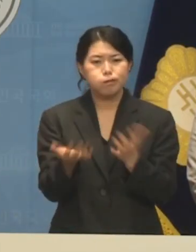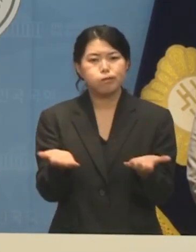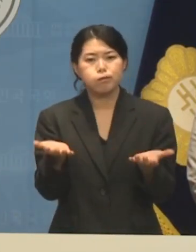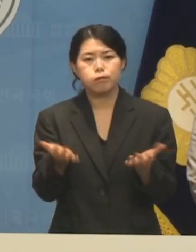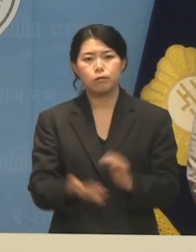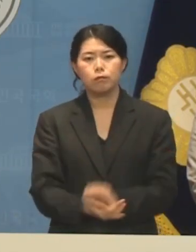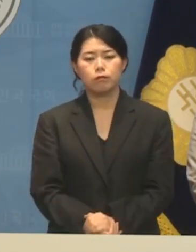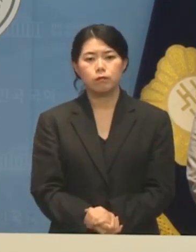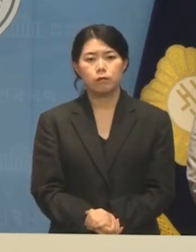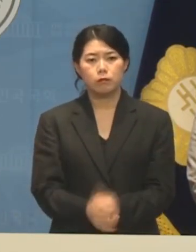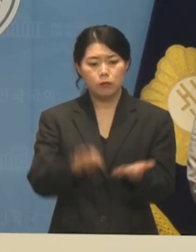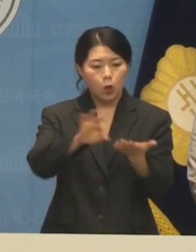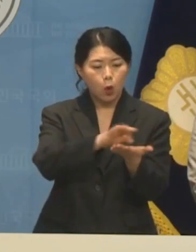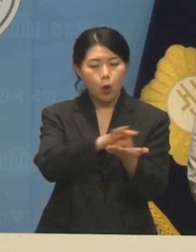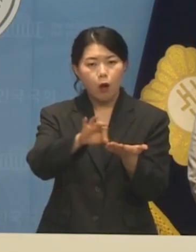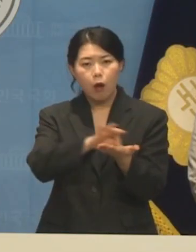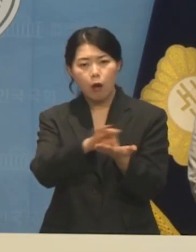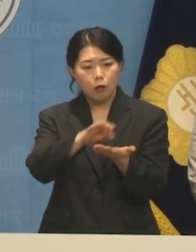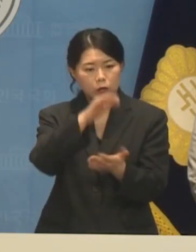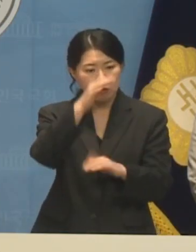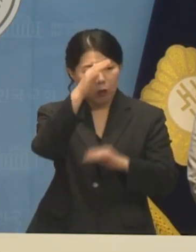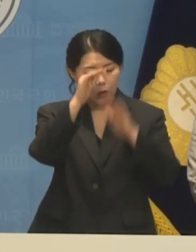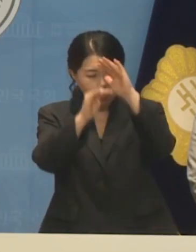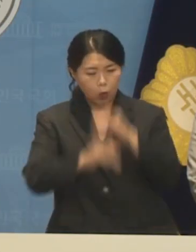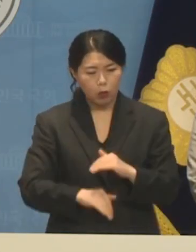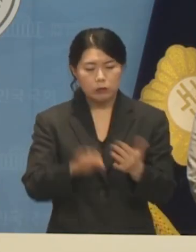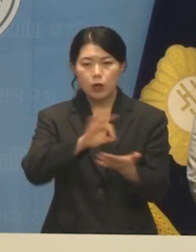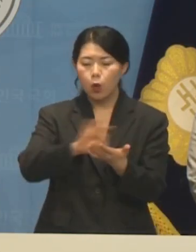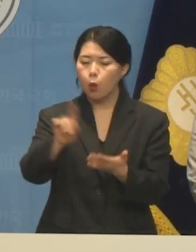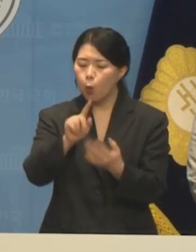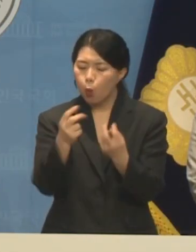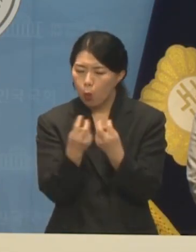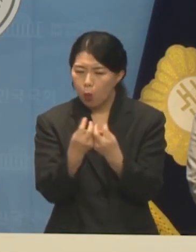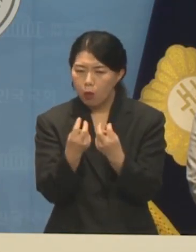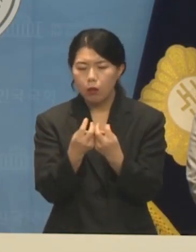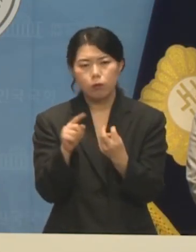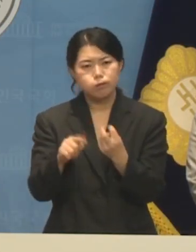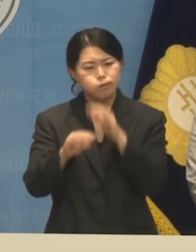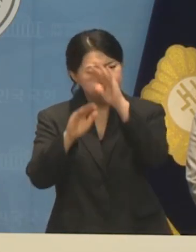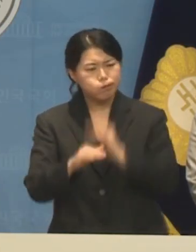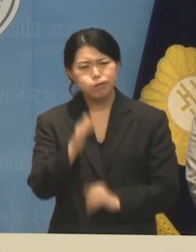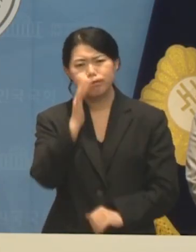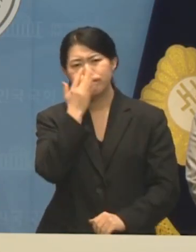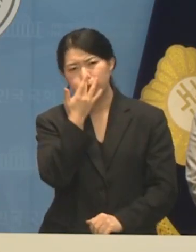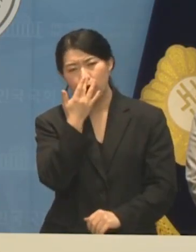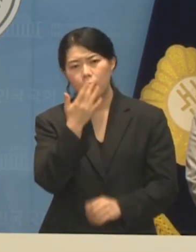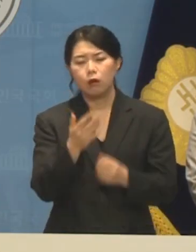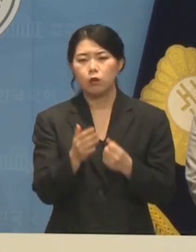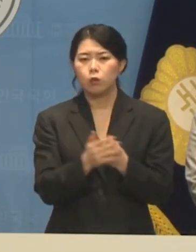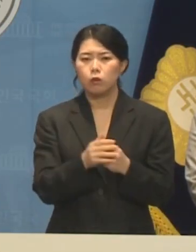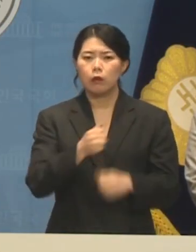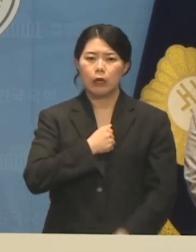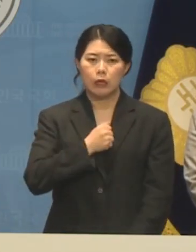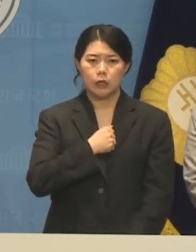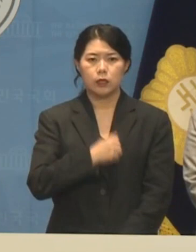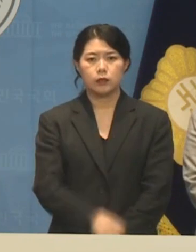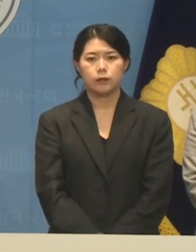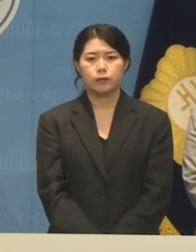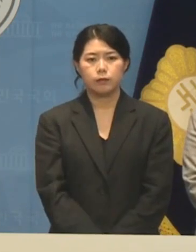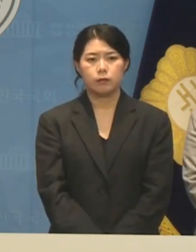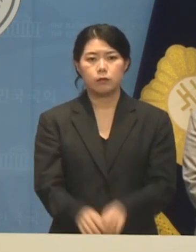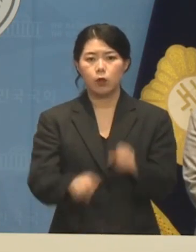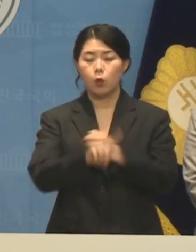없었습니다. 결산액이 어디에 쓰여졌는지 내용을 볼 수 없으니 답답할 뿐이었습니다.